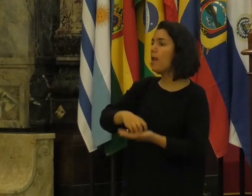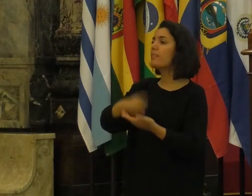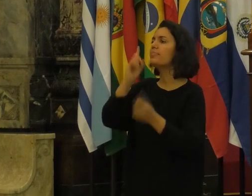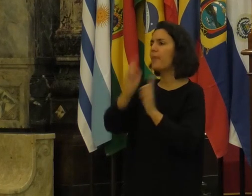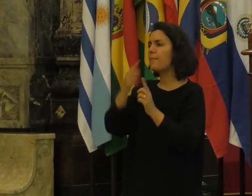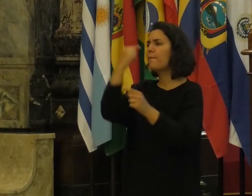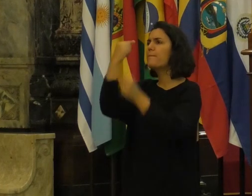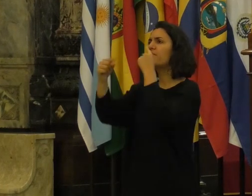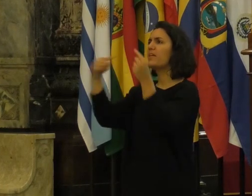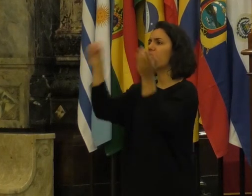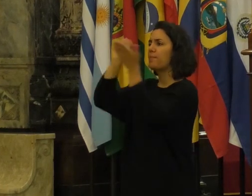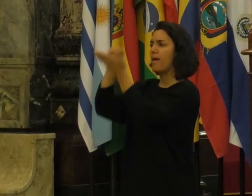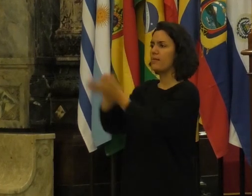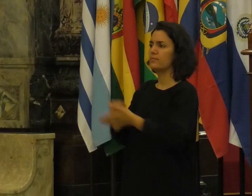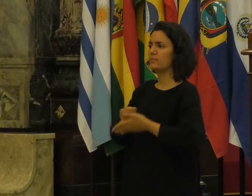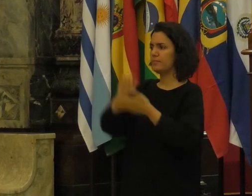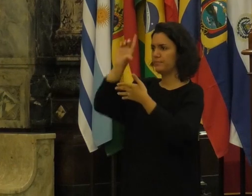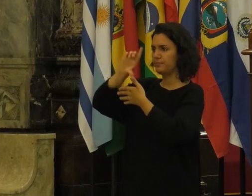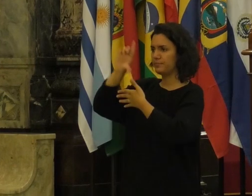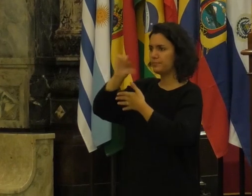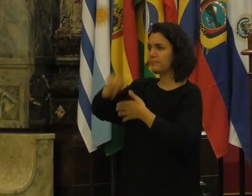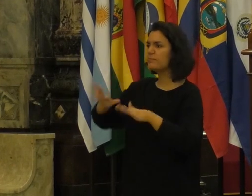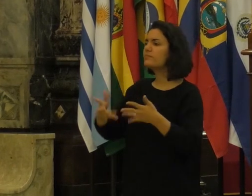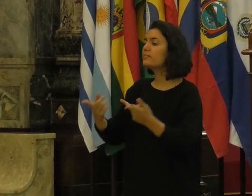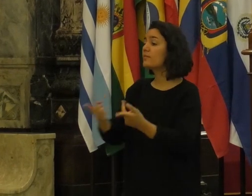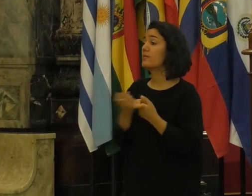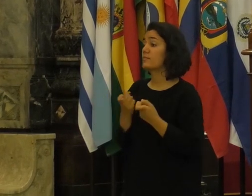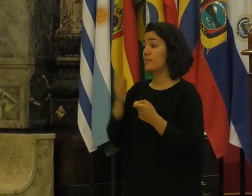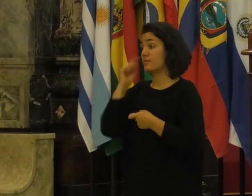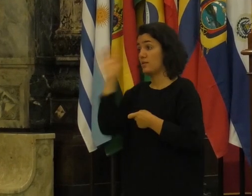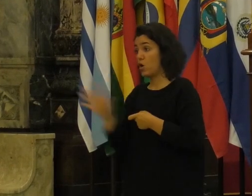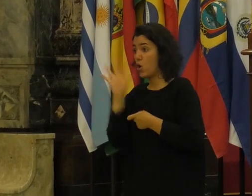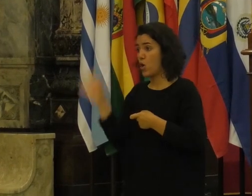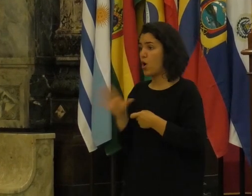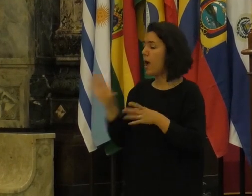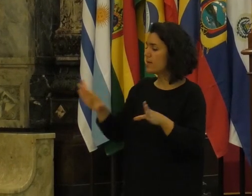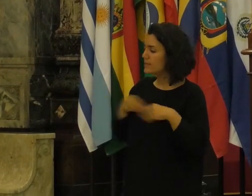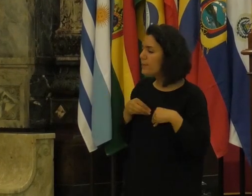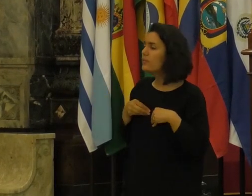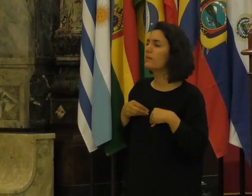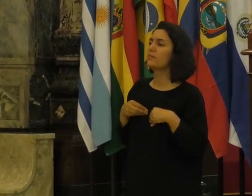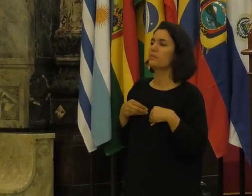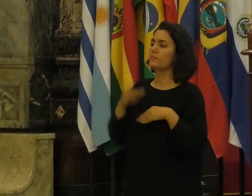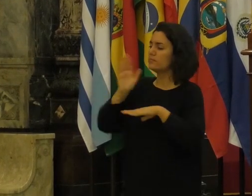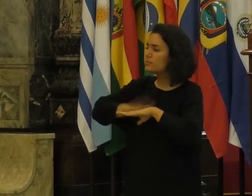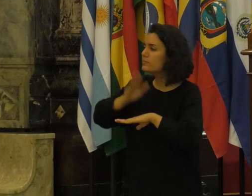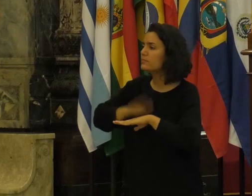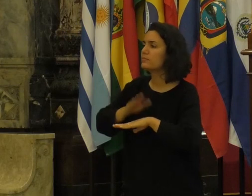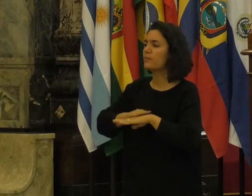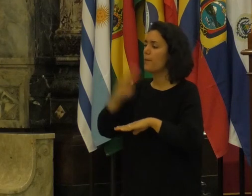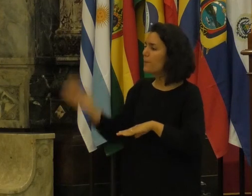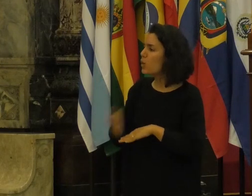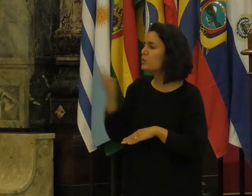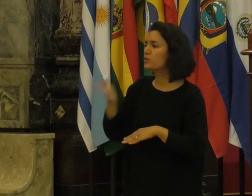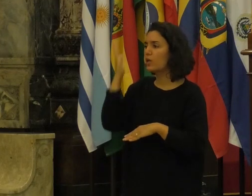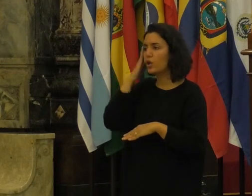América Latina, es la necesidad de que los psicólogos asumamos el problema de la producción de conocimiento como